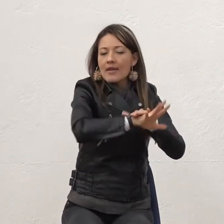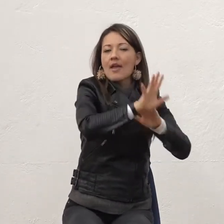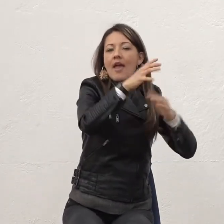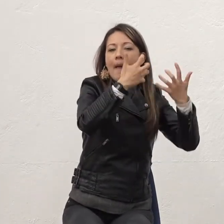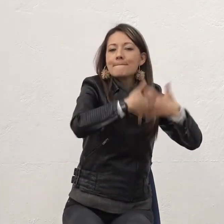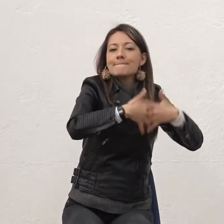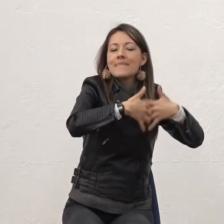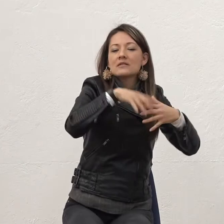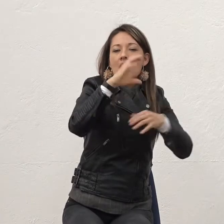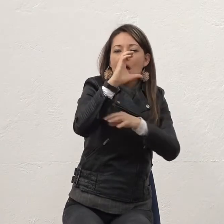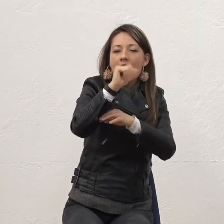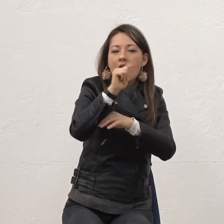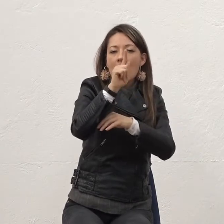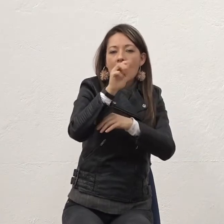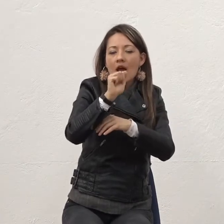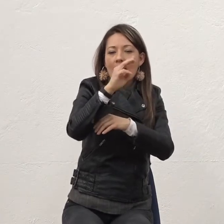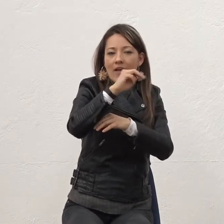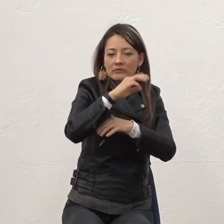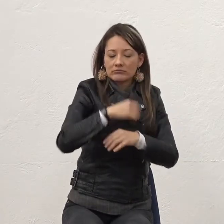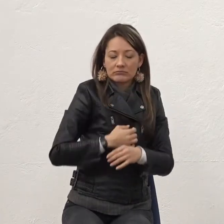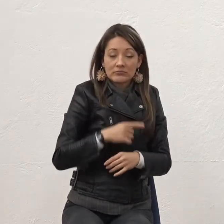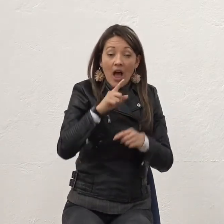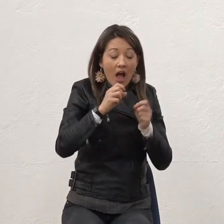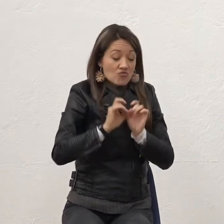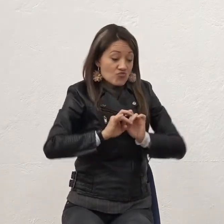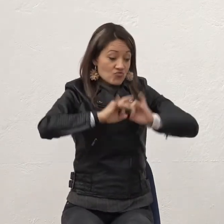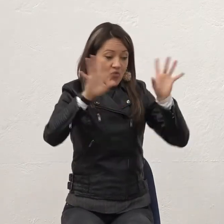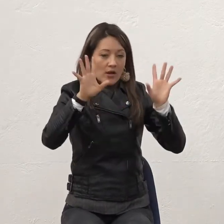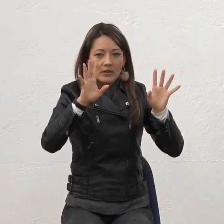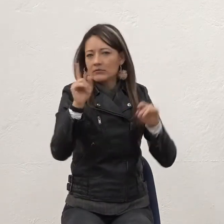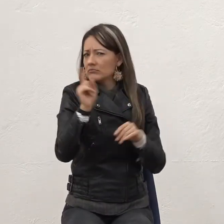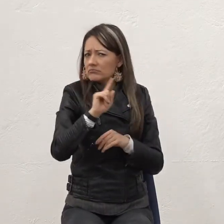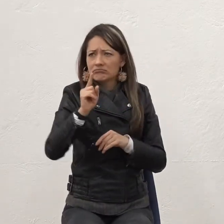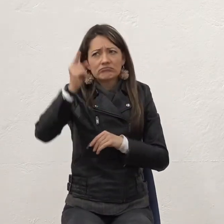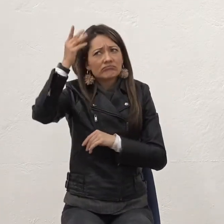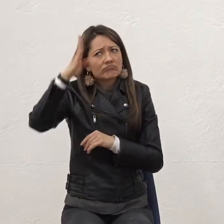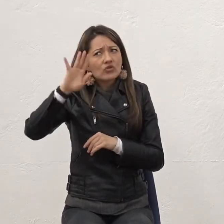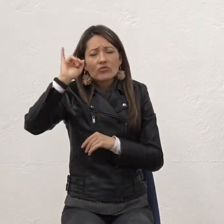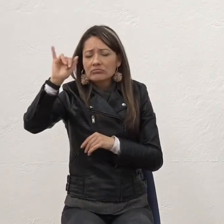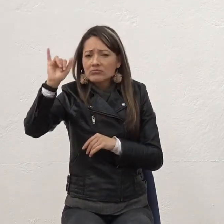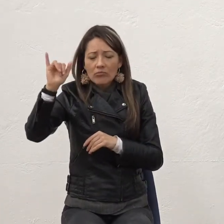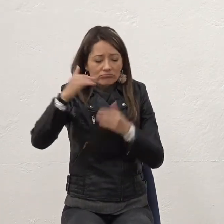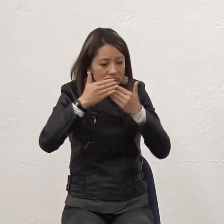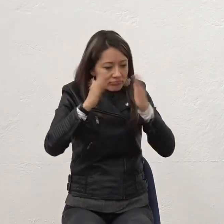eran recomendados por los de arriba. Y cuando yo estaba en la entrevista,